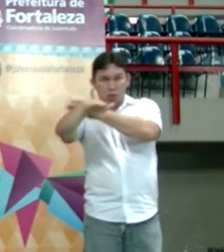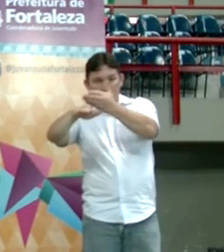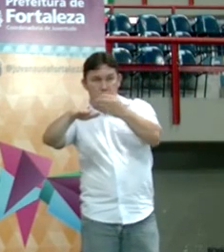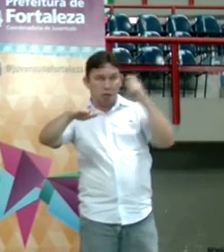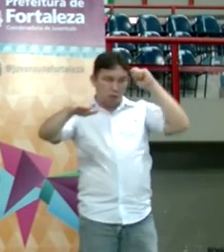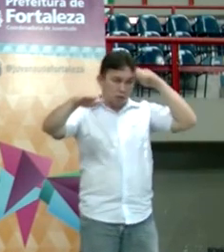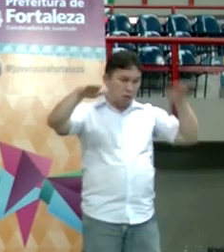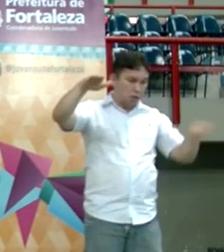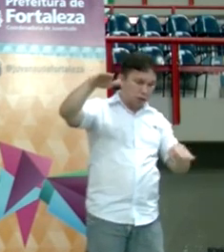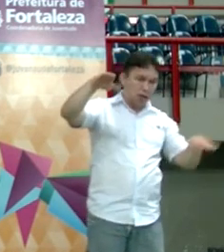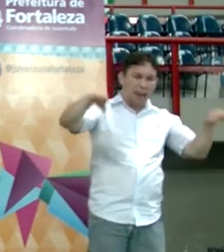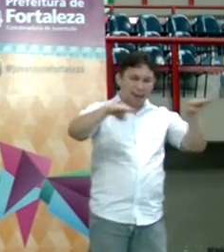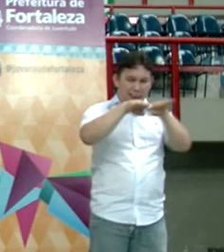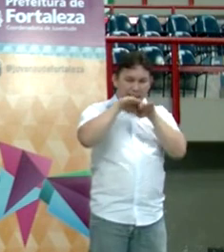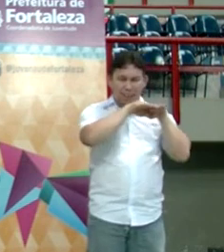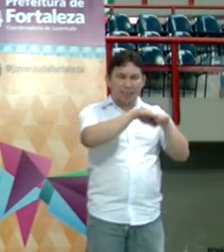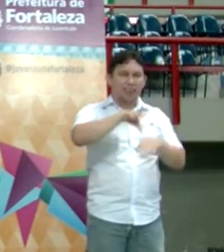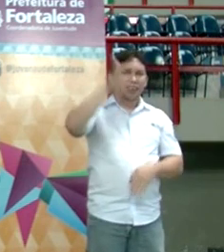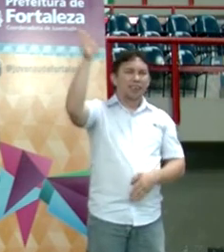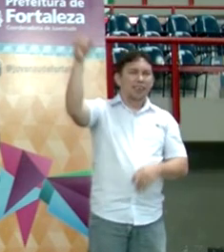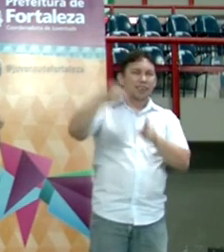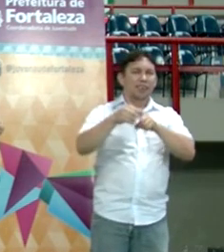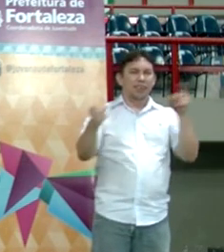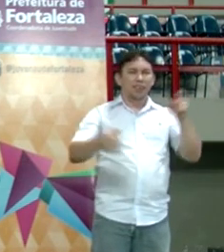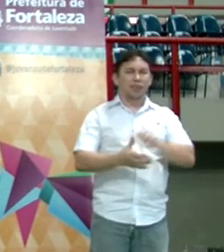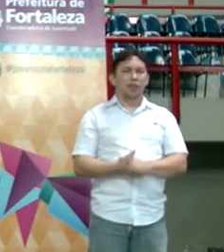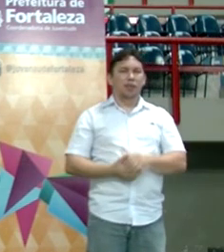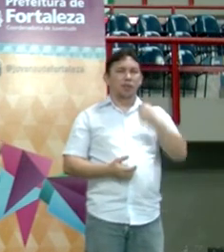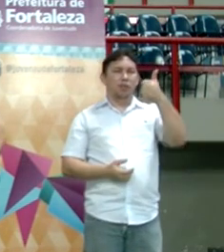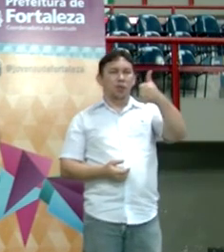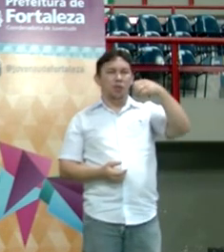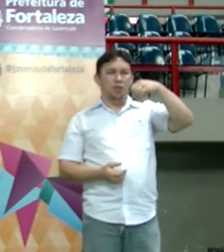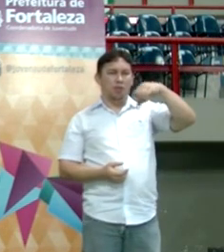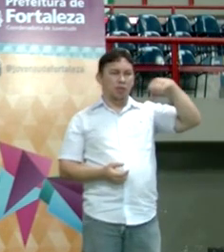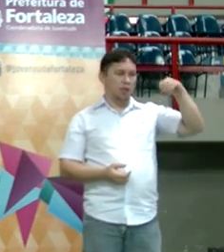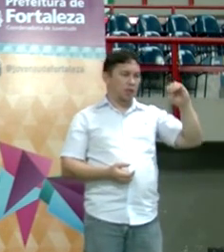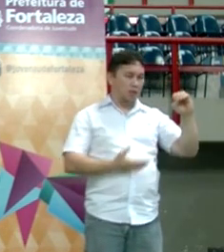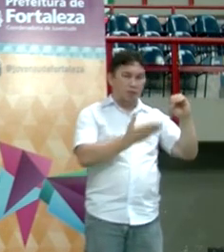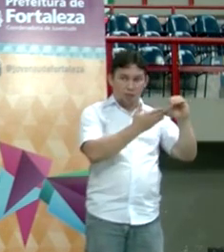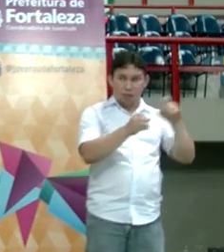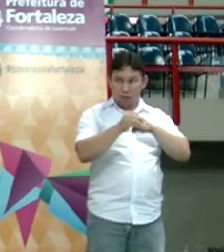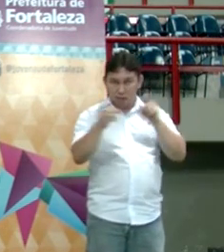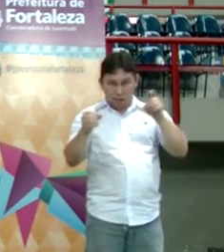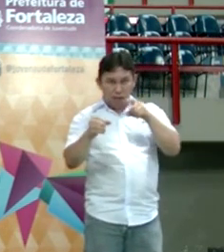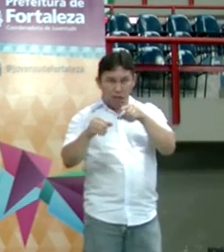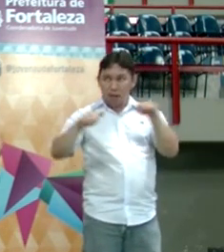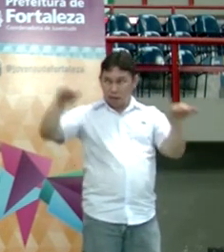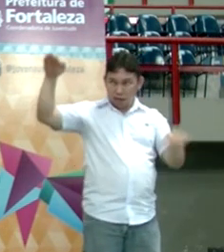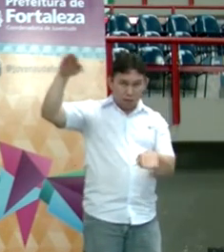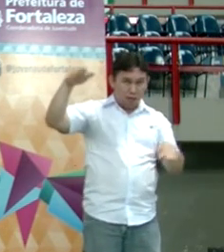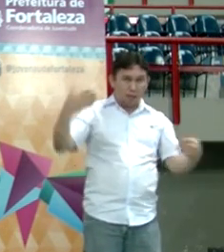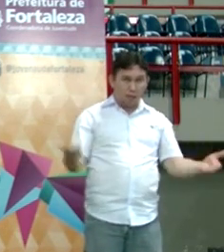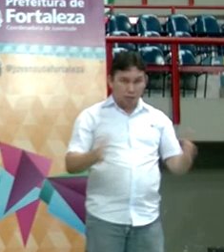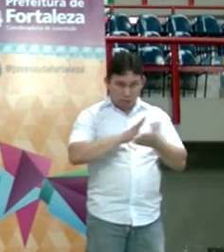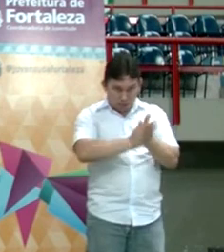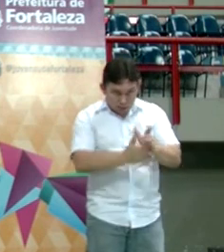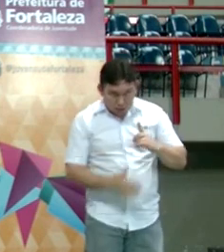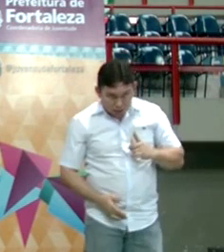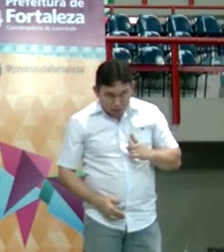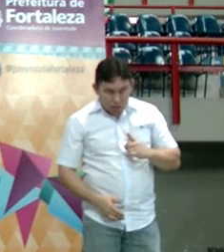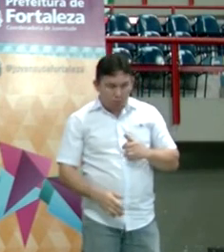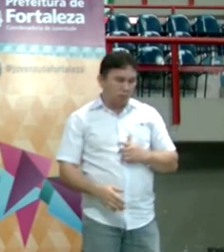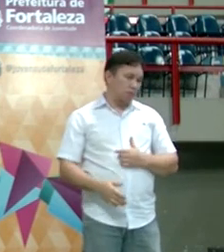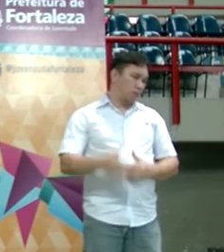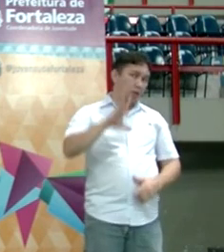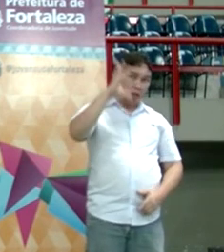Não. Tu acha que acabando o apartheid em 1990, acabou a desigualdade entre brancos e negros? Não. Existe preconceito na